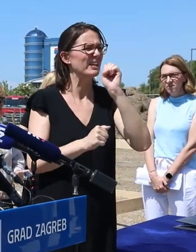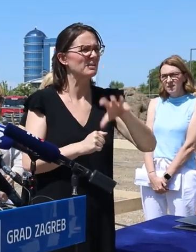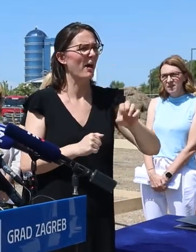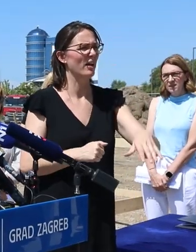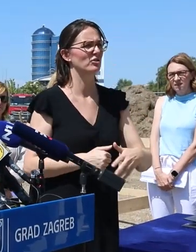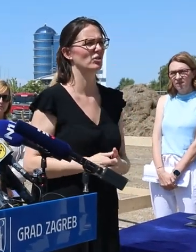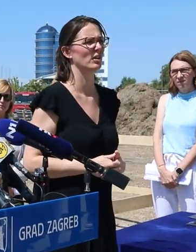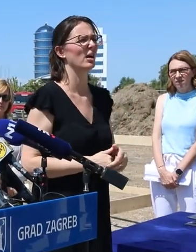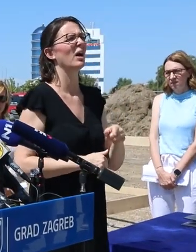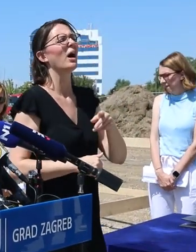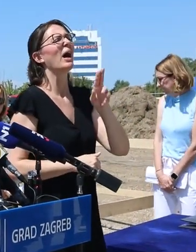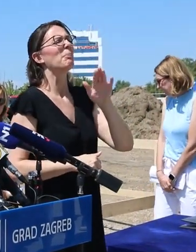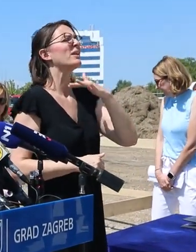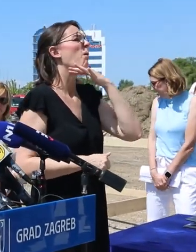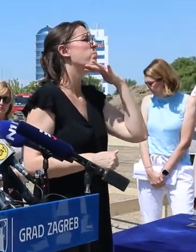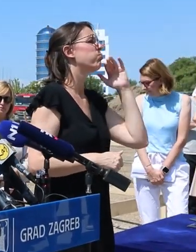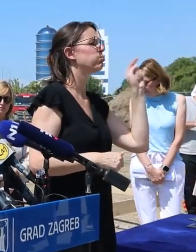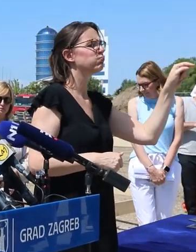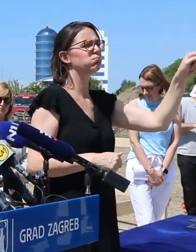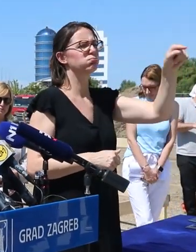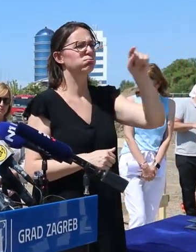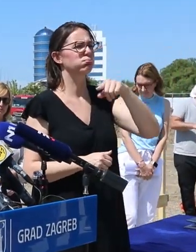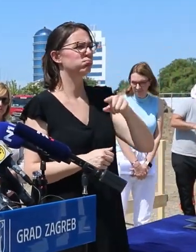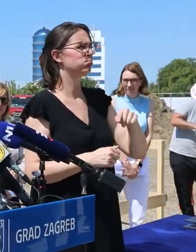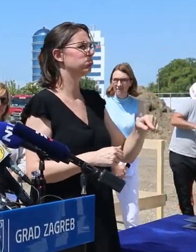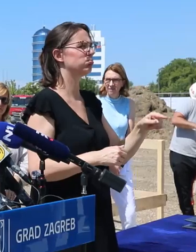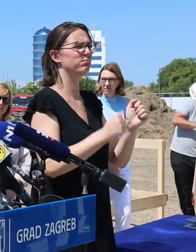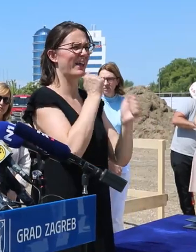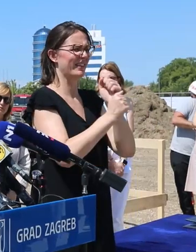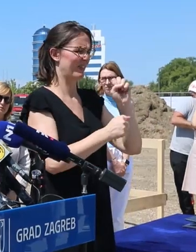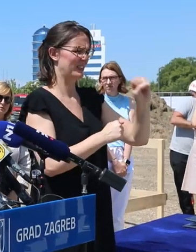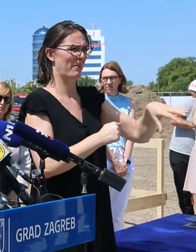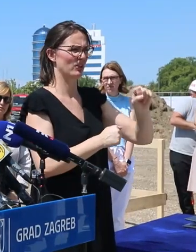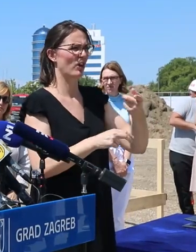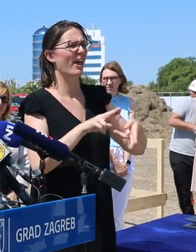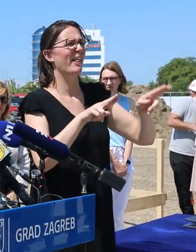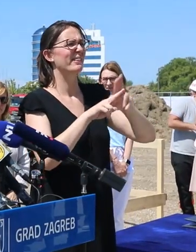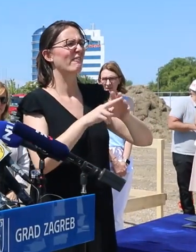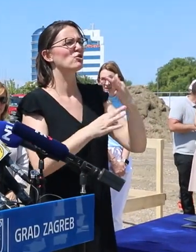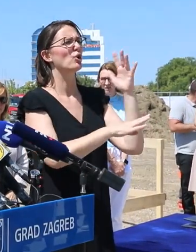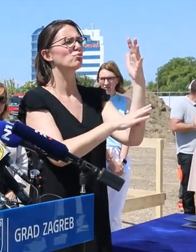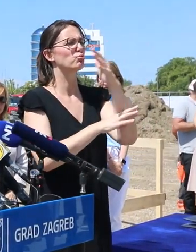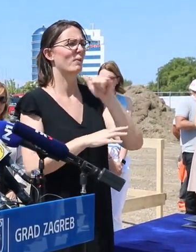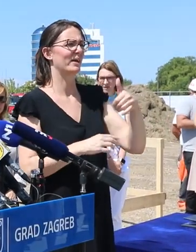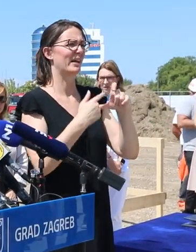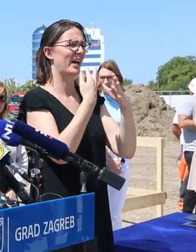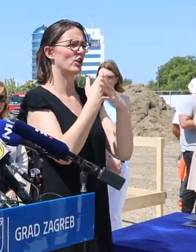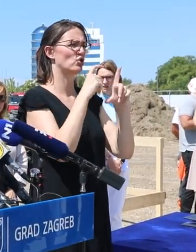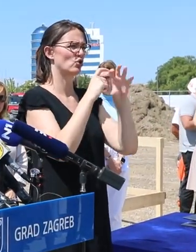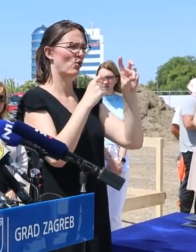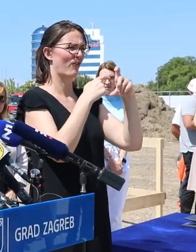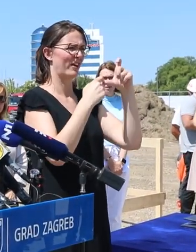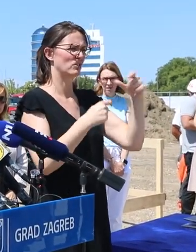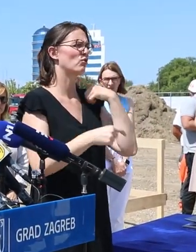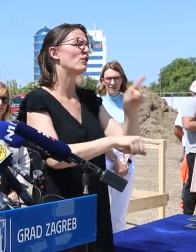Kao prvo, imate tisuće divljih deponija na području grada Zagreba, a najviše ih je na području šume Ježdovec. Radi se o problemu koji traje